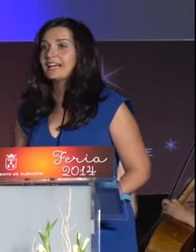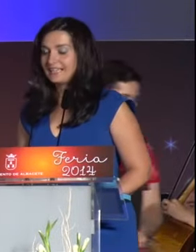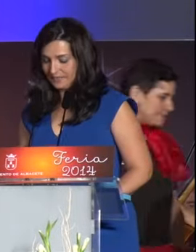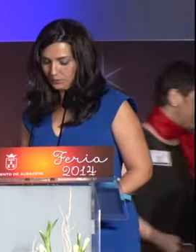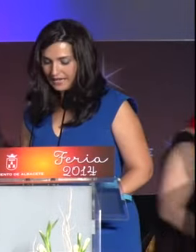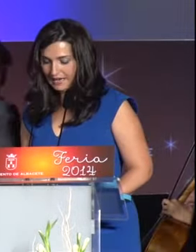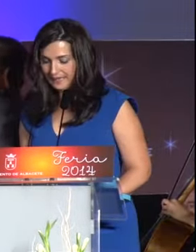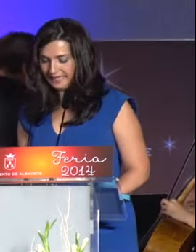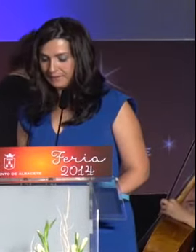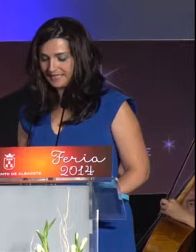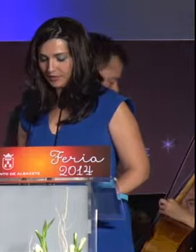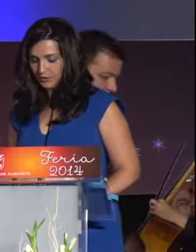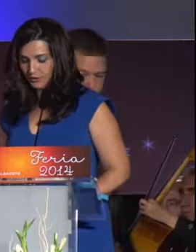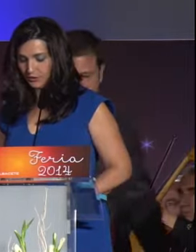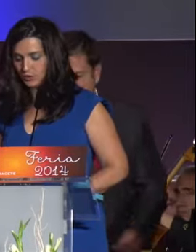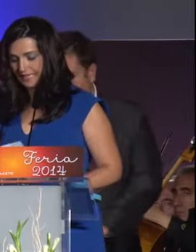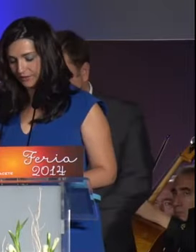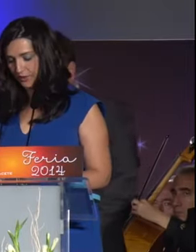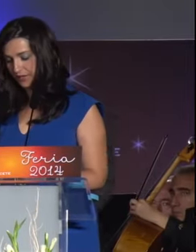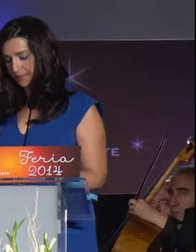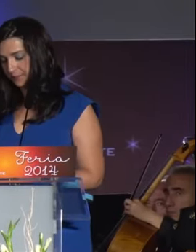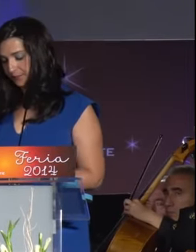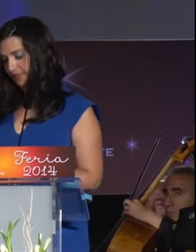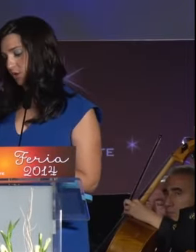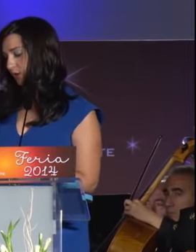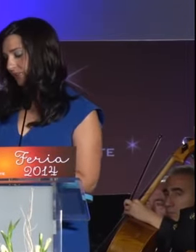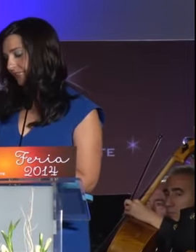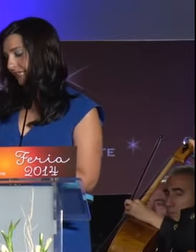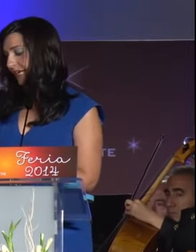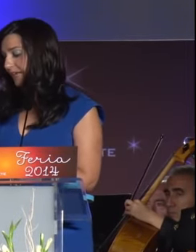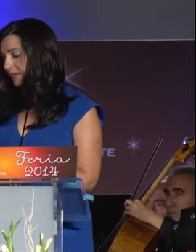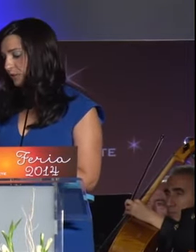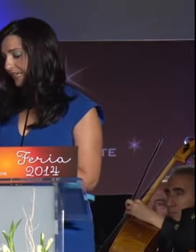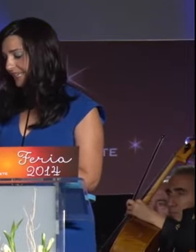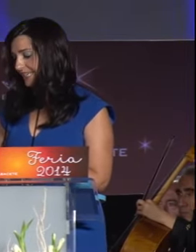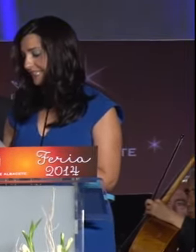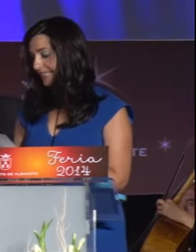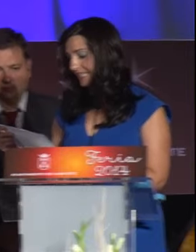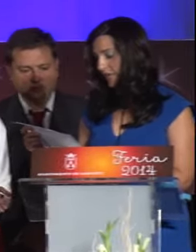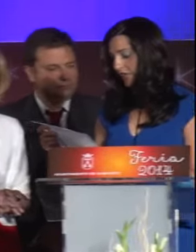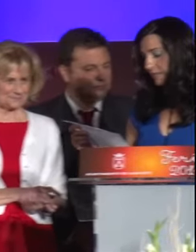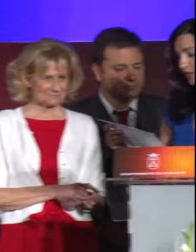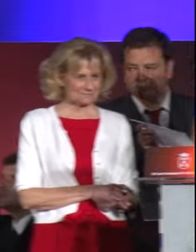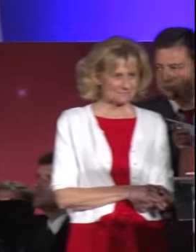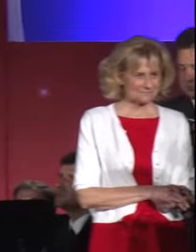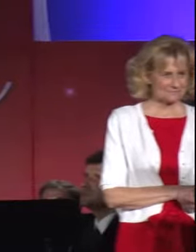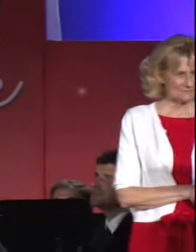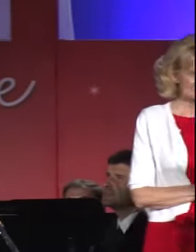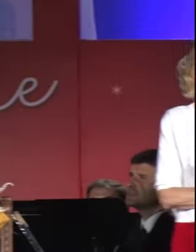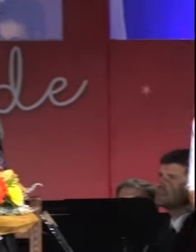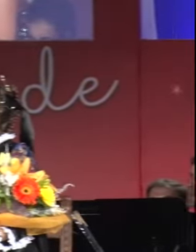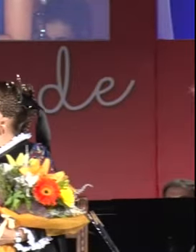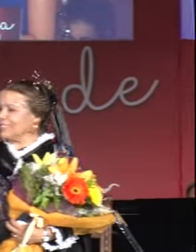Seguimos con la segunda pareja de manchegos de honor de 2014 y son Carmen Montañés Sánchez y Víctor